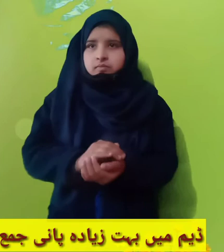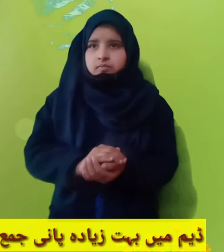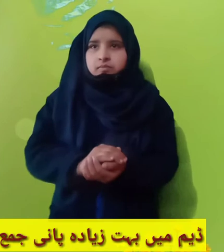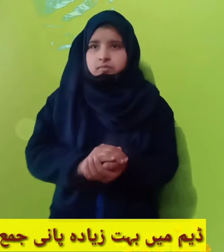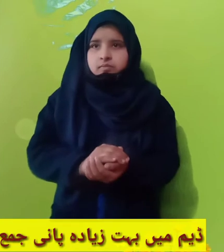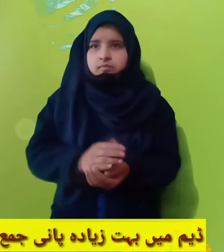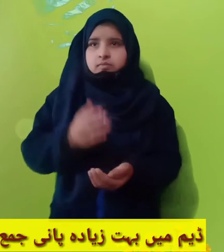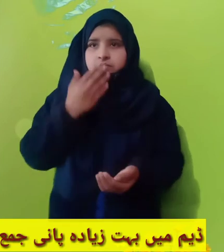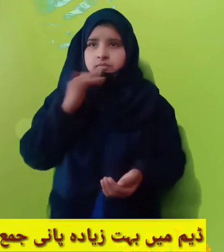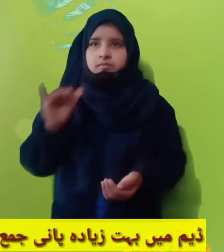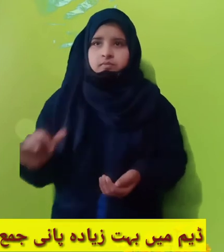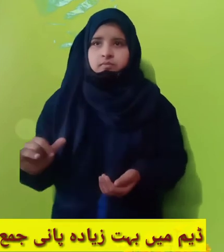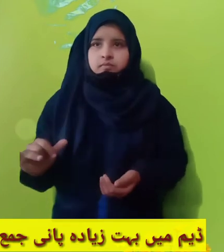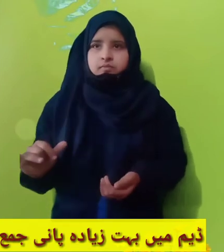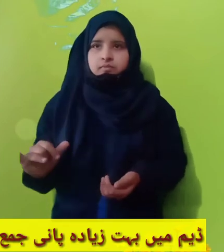जाता है।